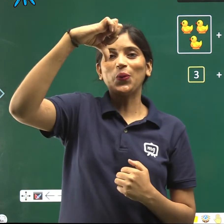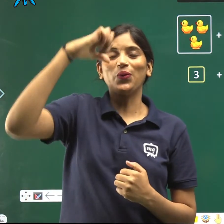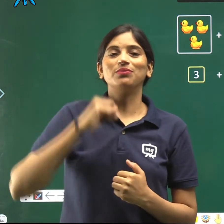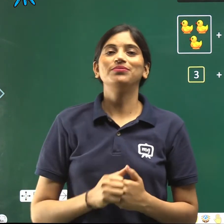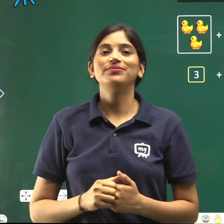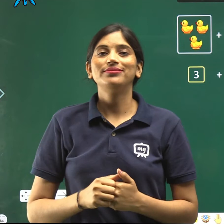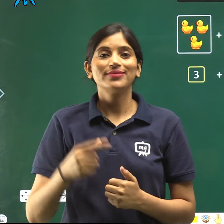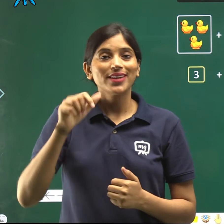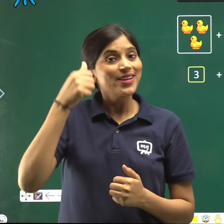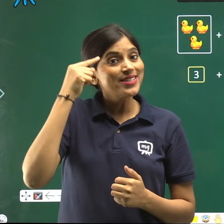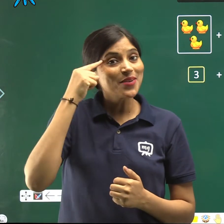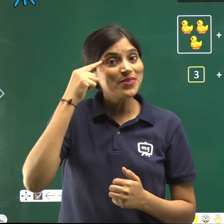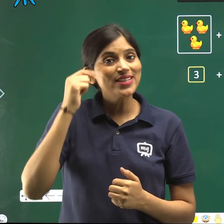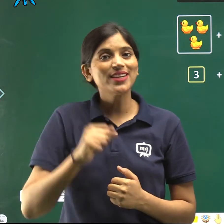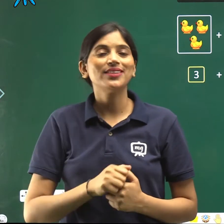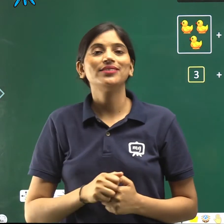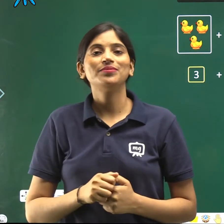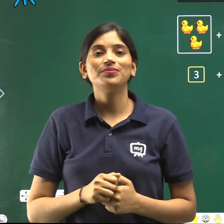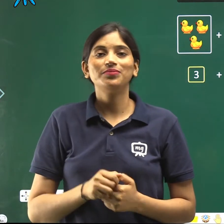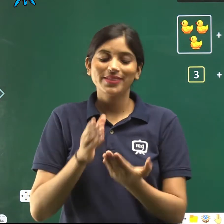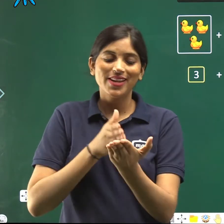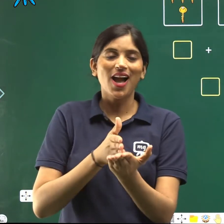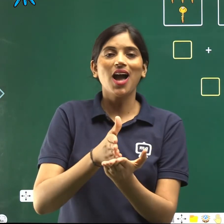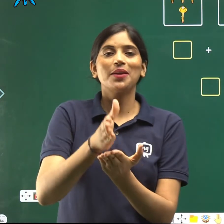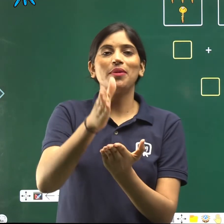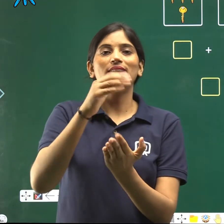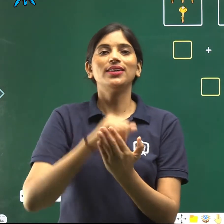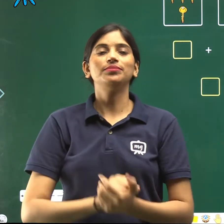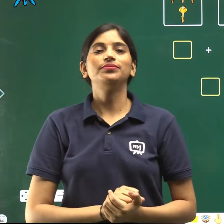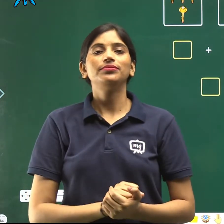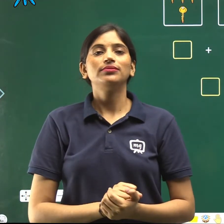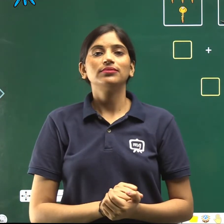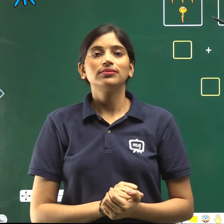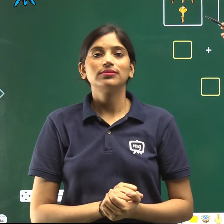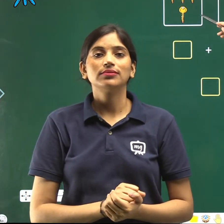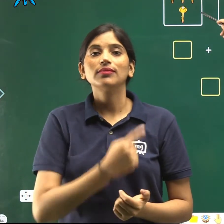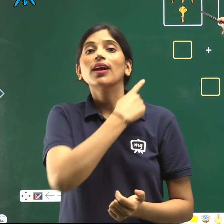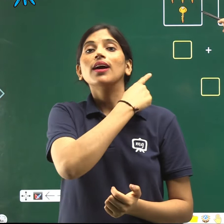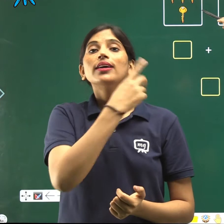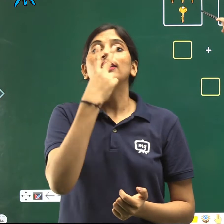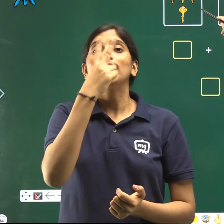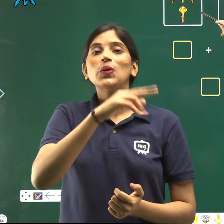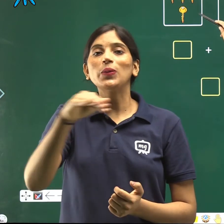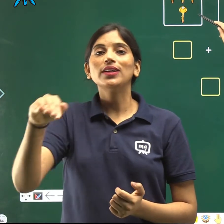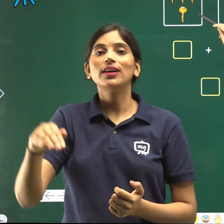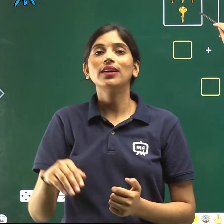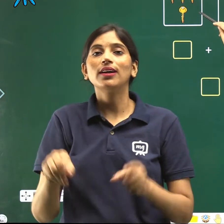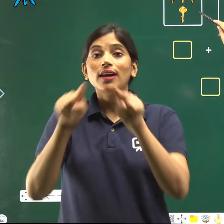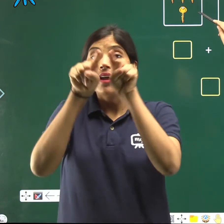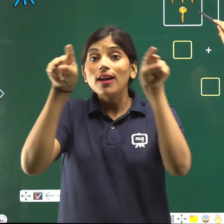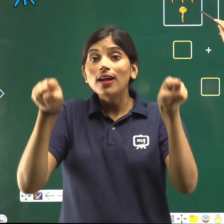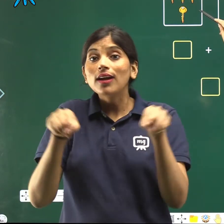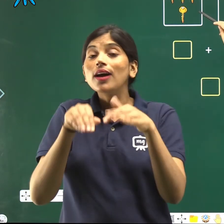9। समझे? आगे बढ़ें। ये देखो बच्चों, खाने में